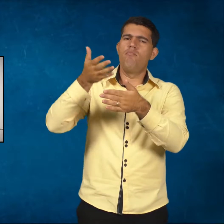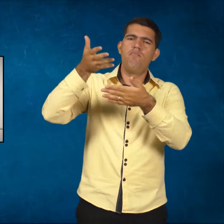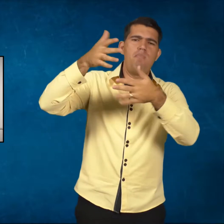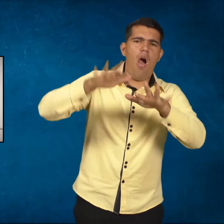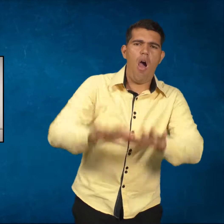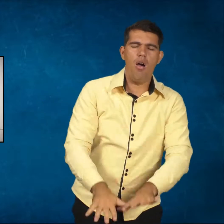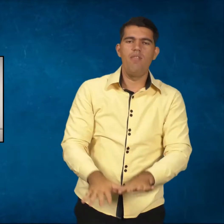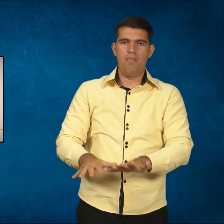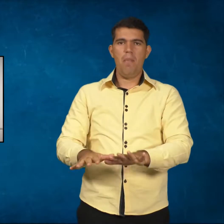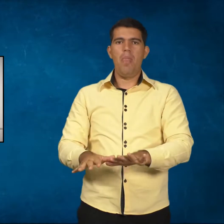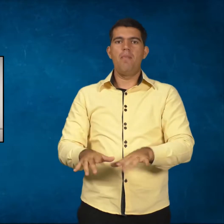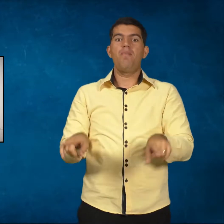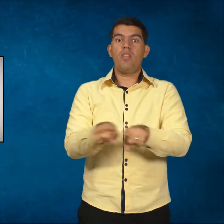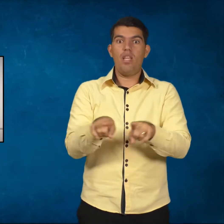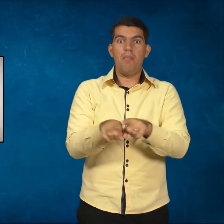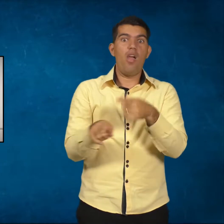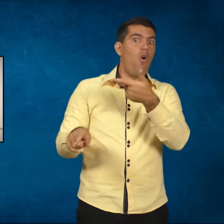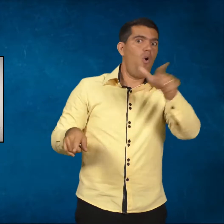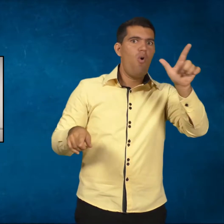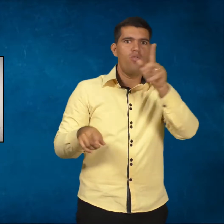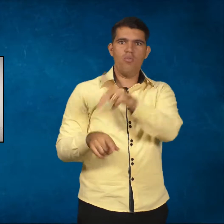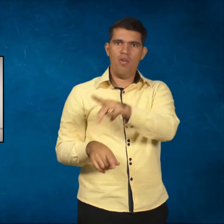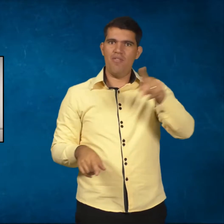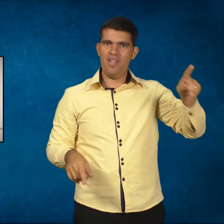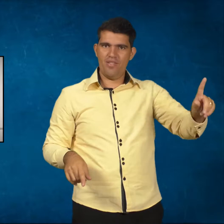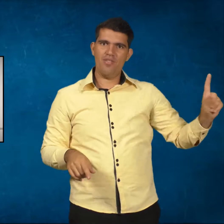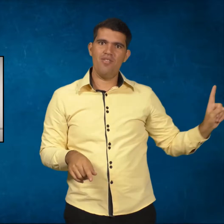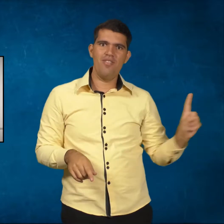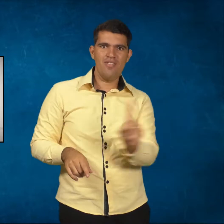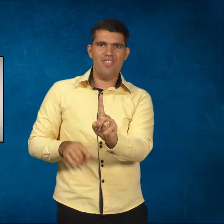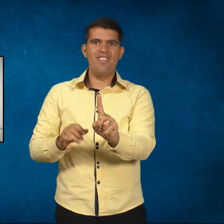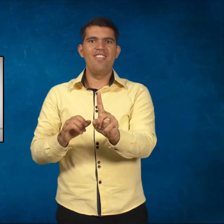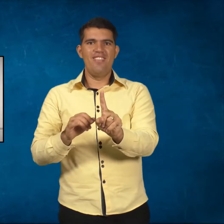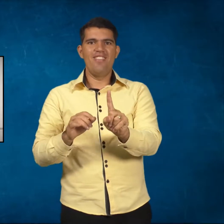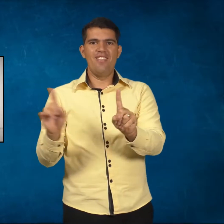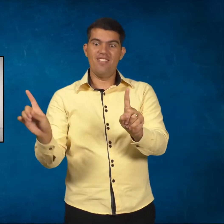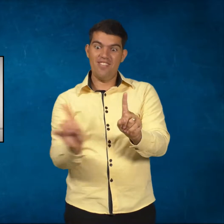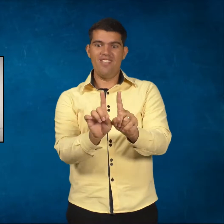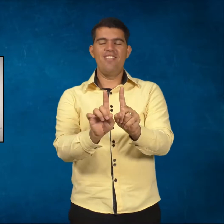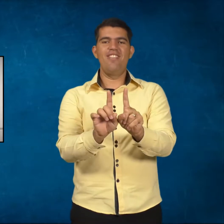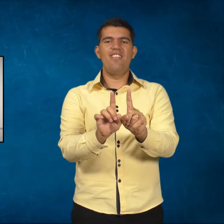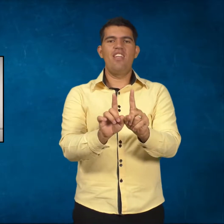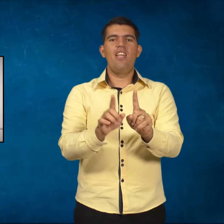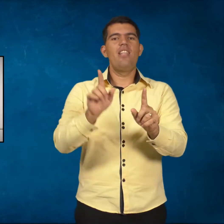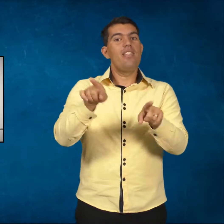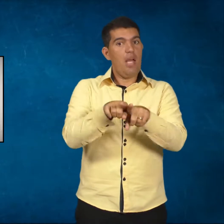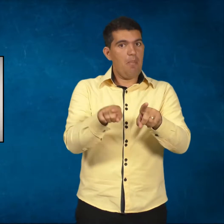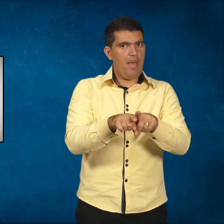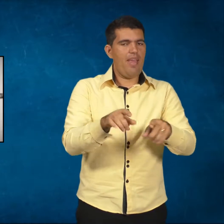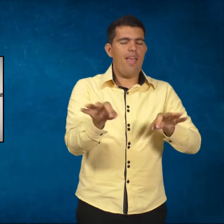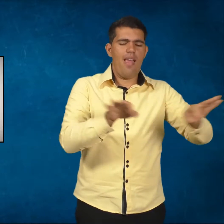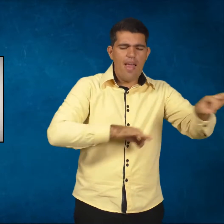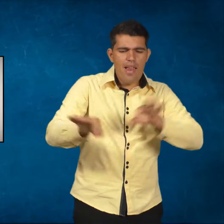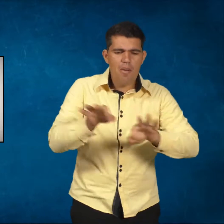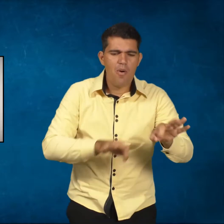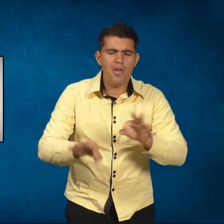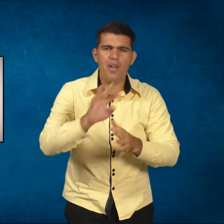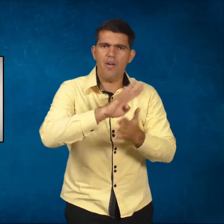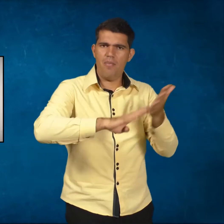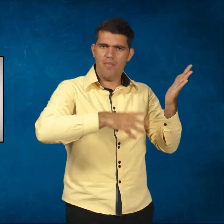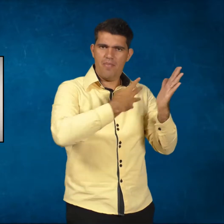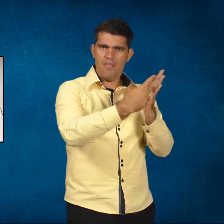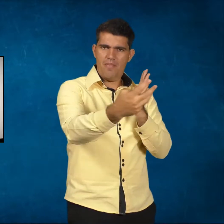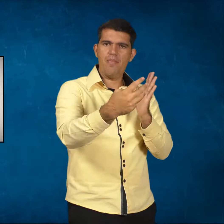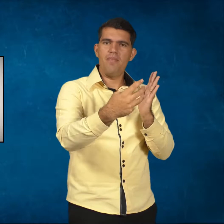estratégia é a presença de um segundo professor na sala de aula, ou mesmo na elaboração do planejamento.